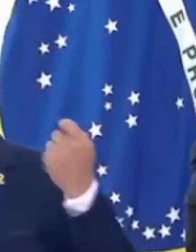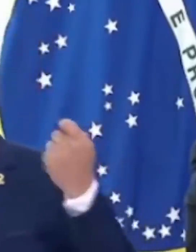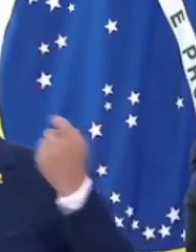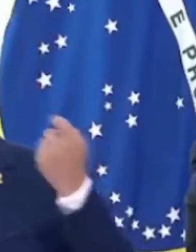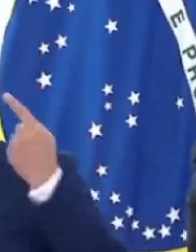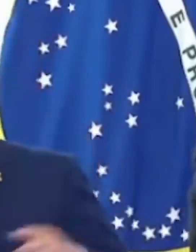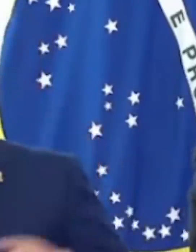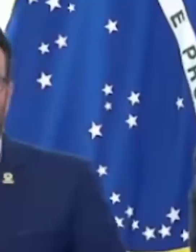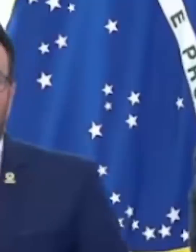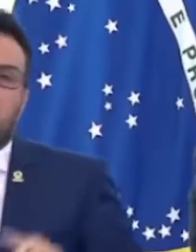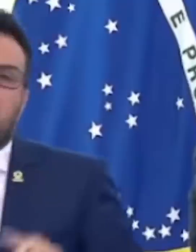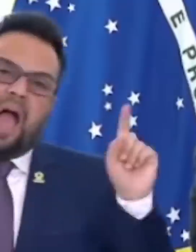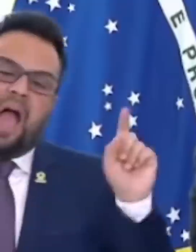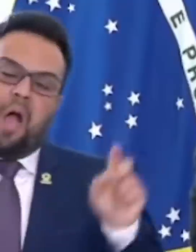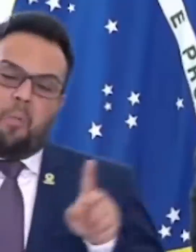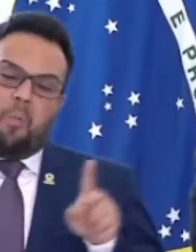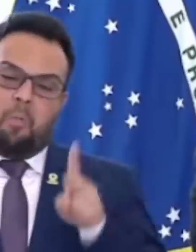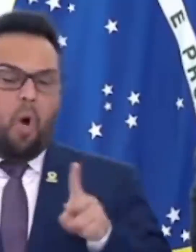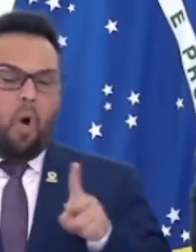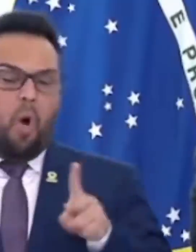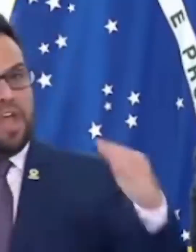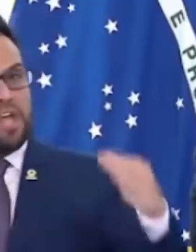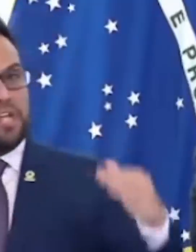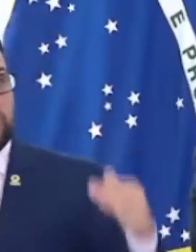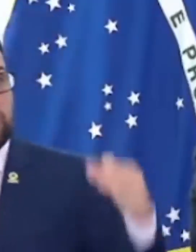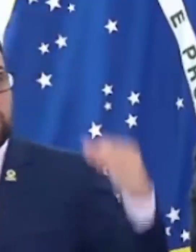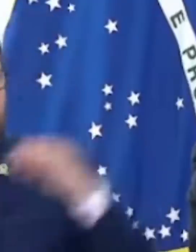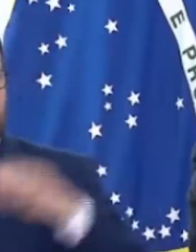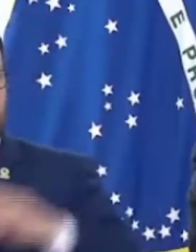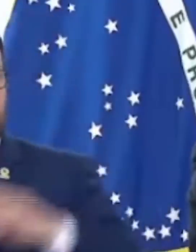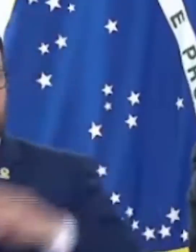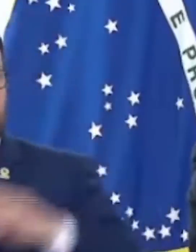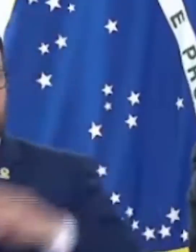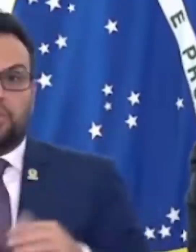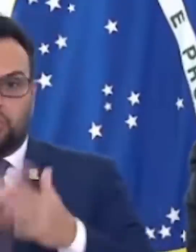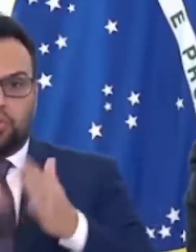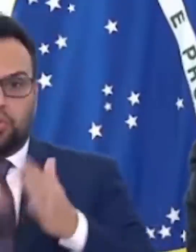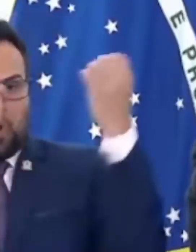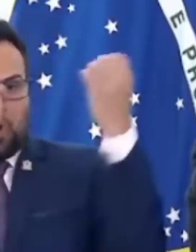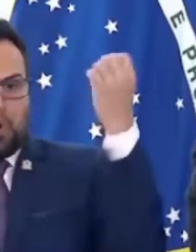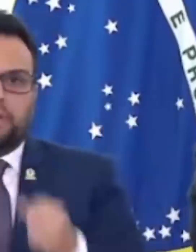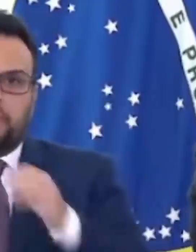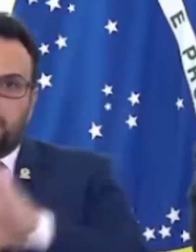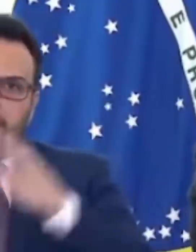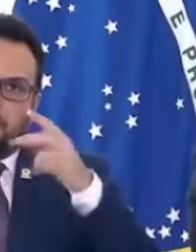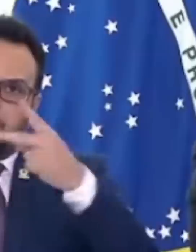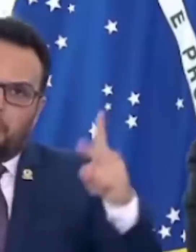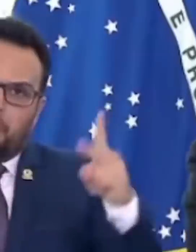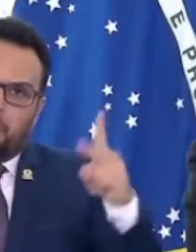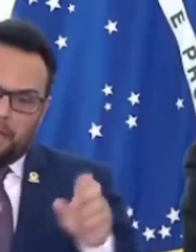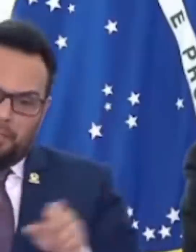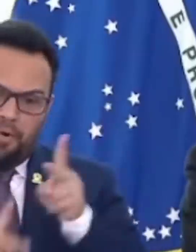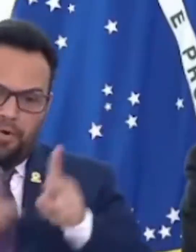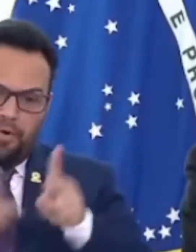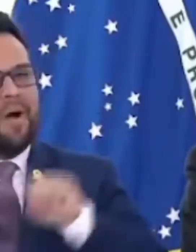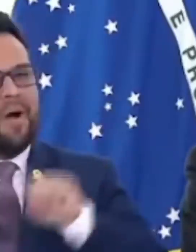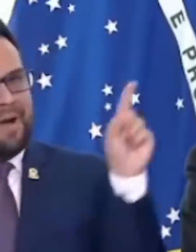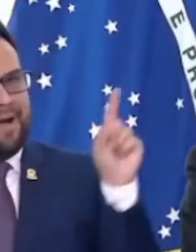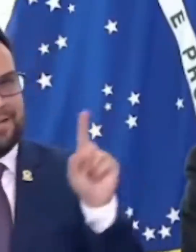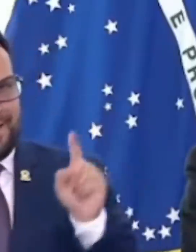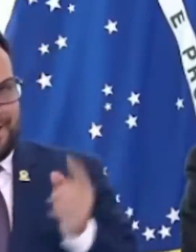Ah, o povo é soberano, todo poder emana do povo. Não é bem assim que a banda toca,